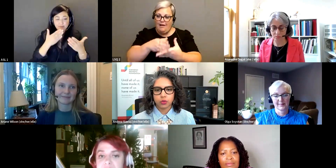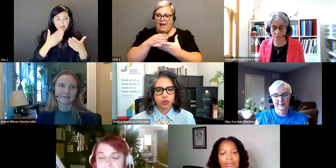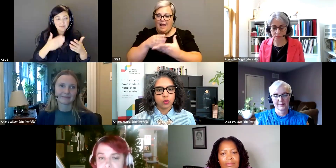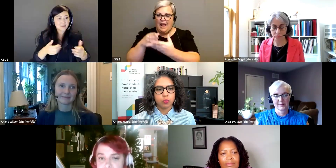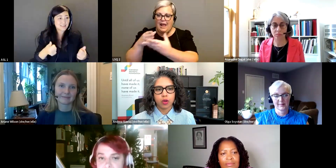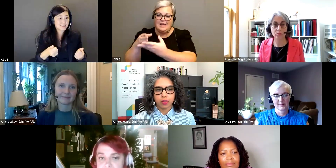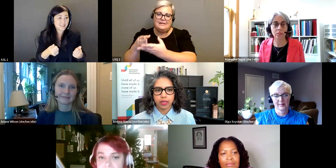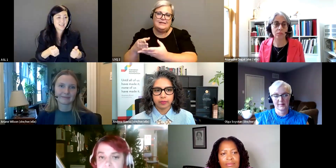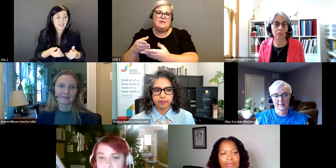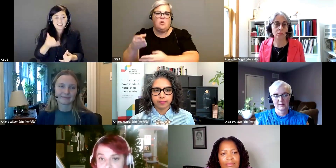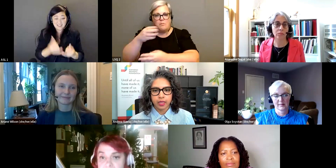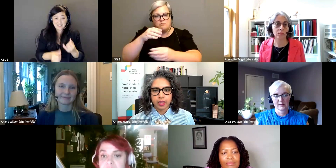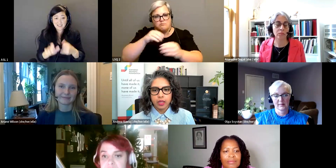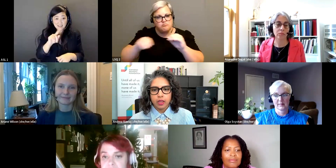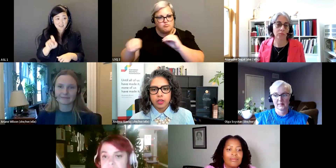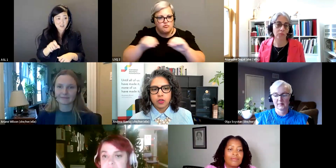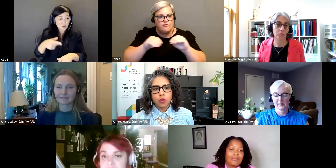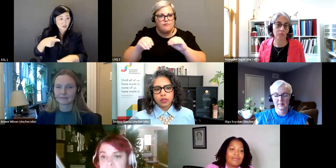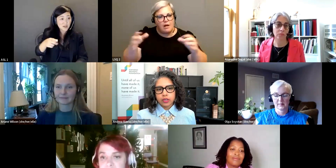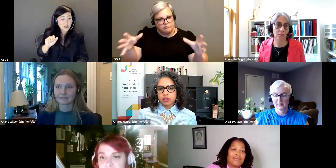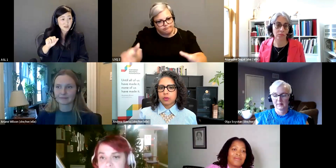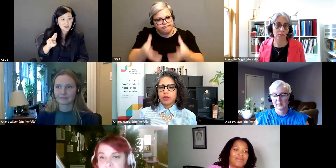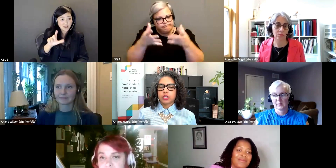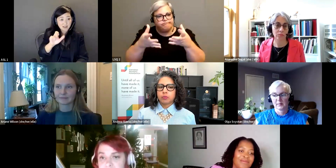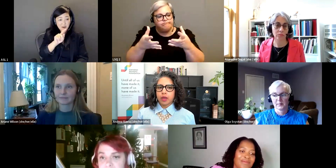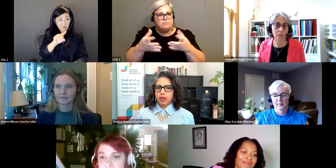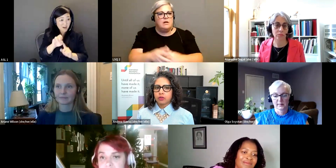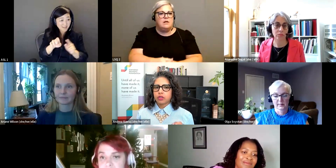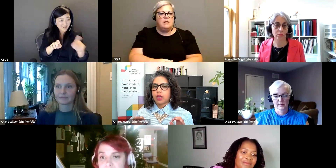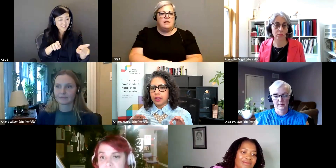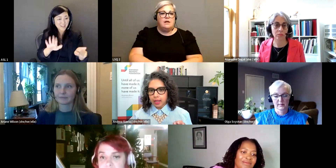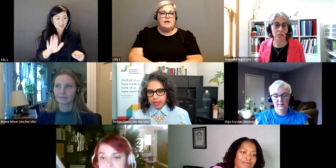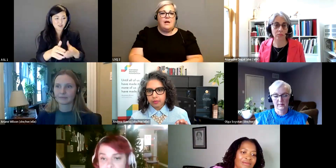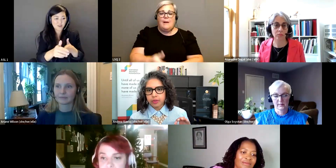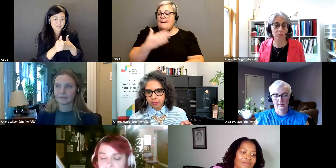ce mouvement. Merci. Une question pour vous, Paulette.